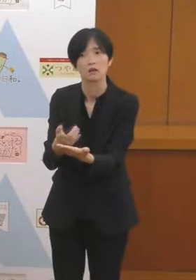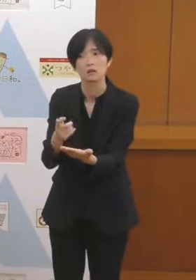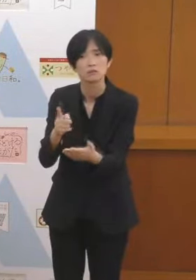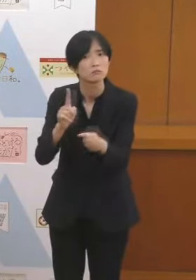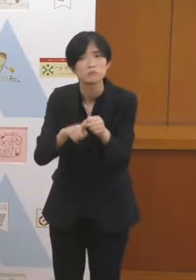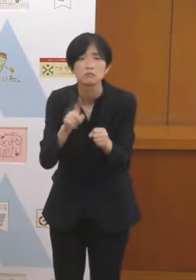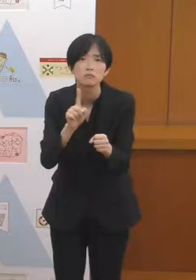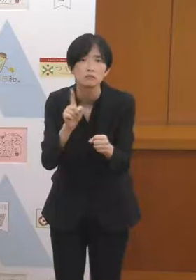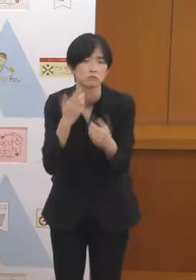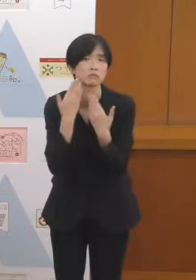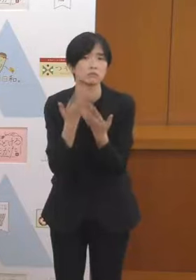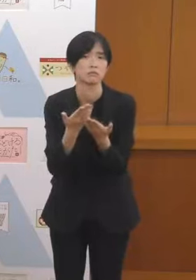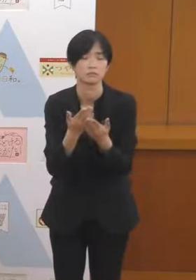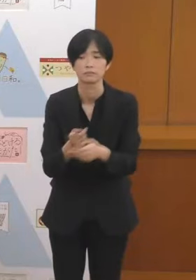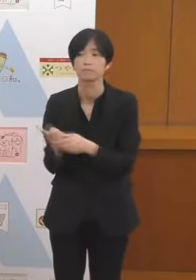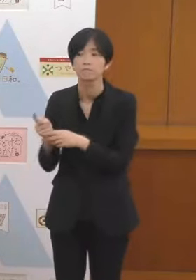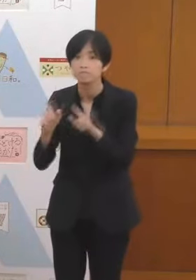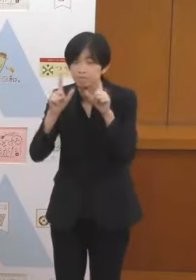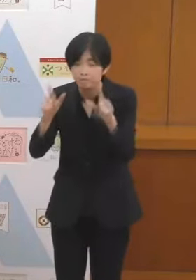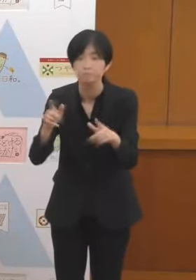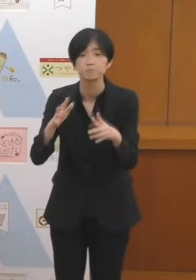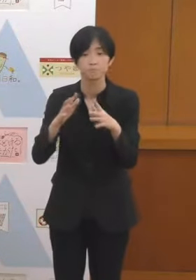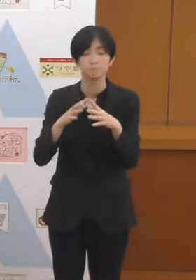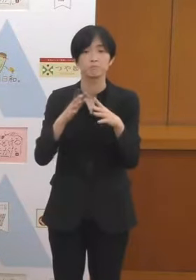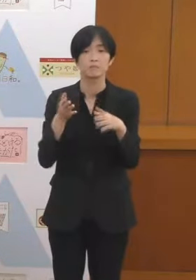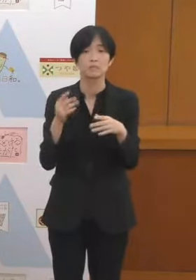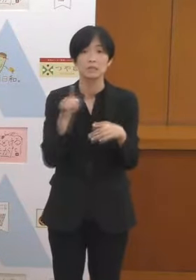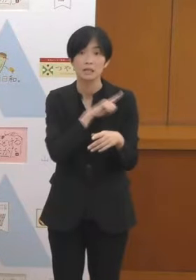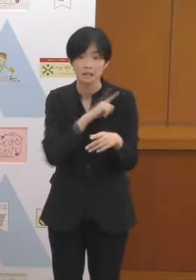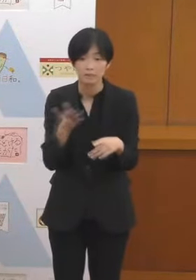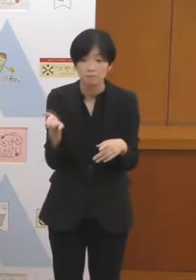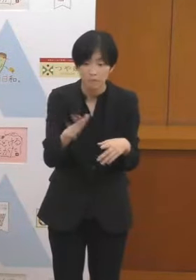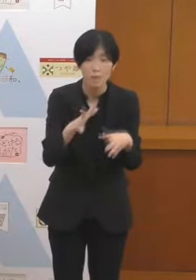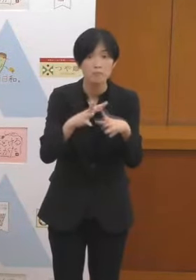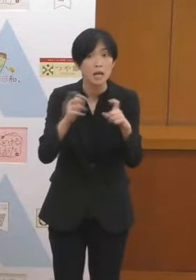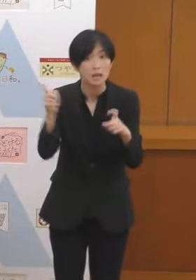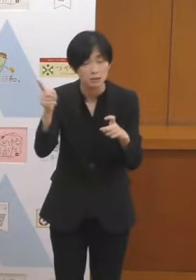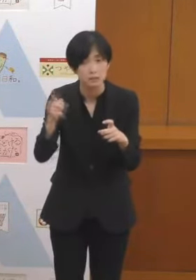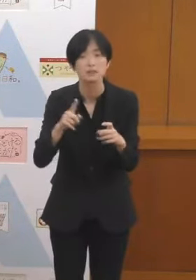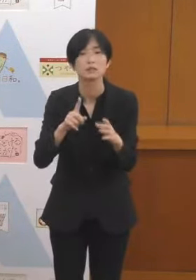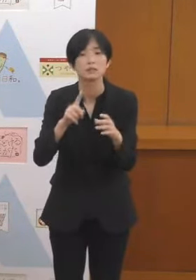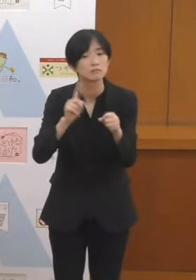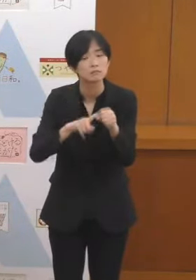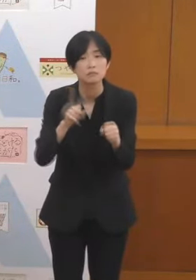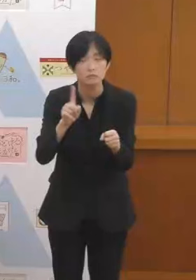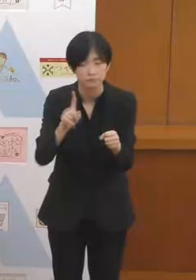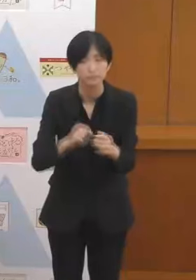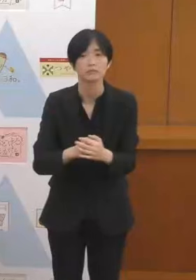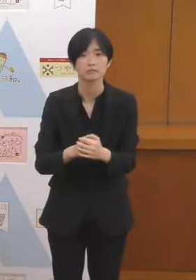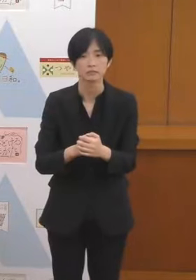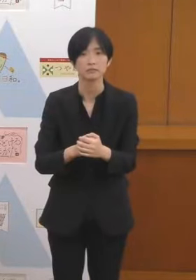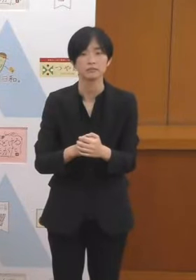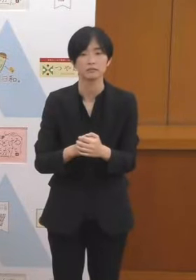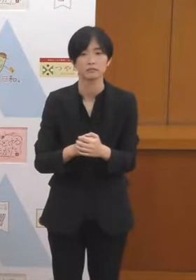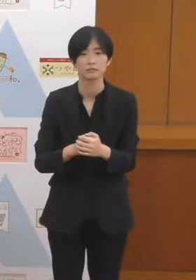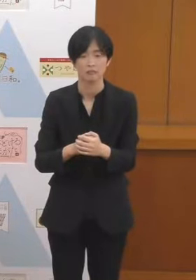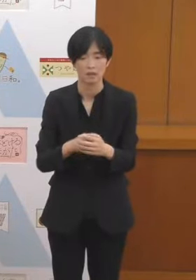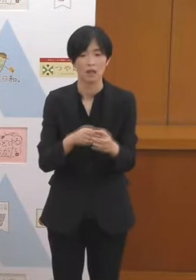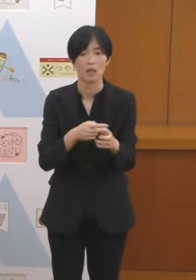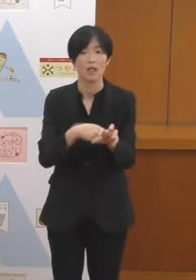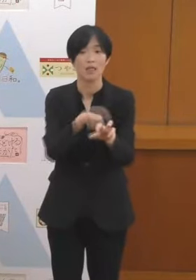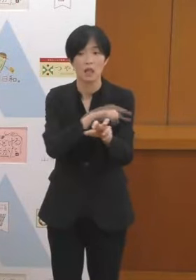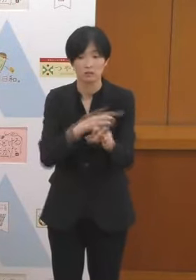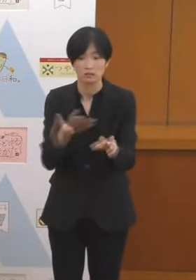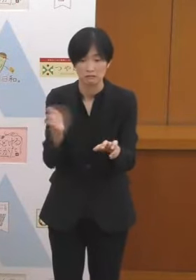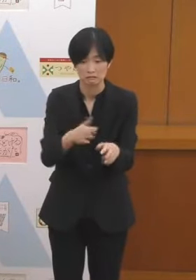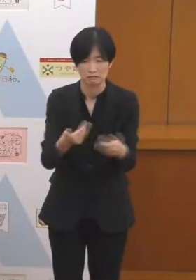あの宮県の例を見ますとそれはやはりあの導入反対ということではなく